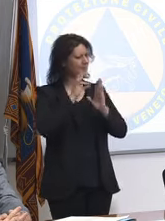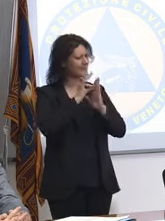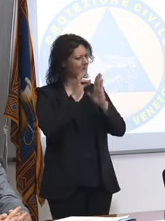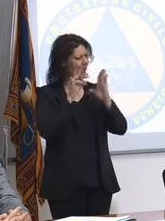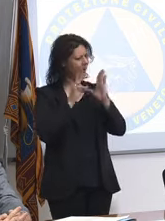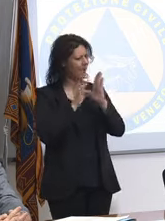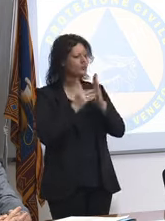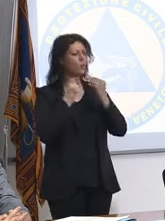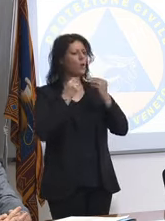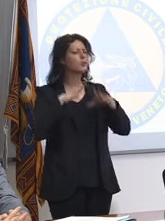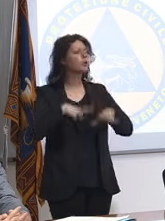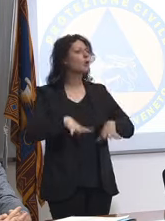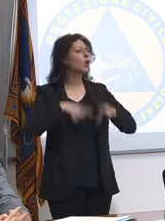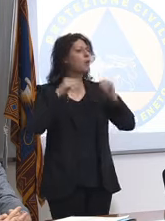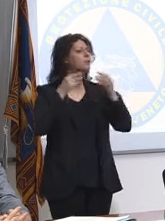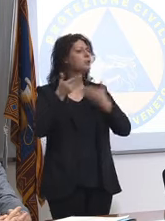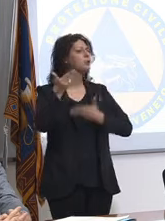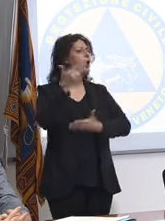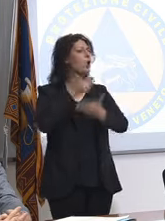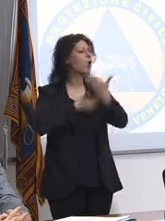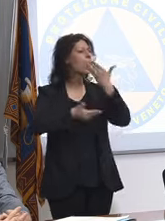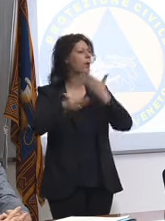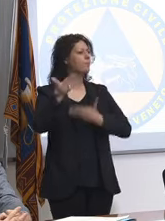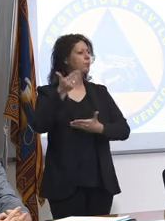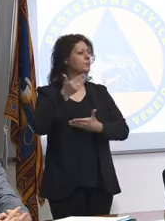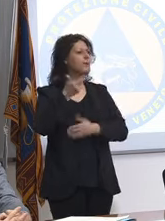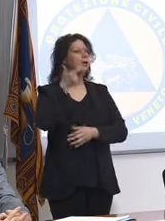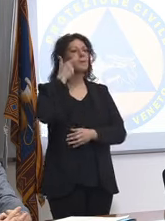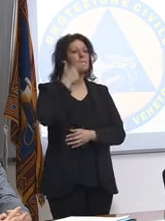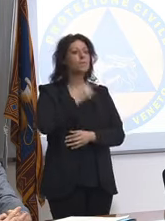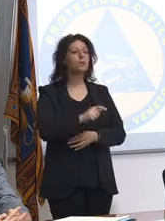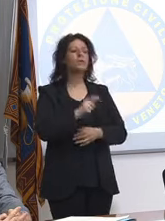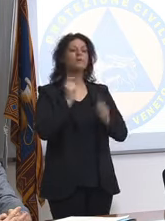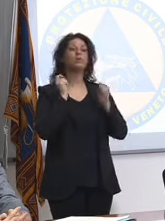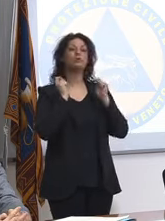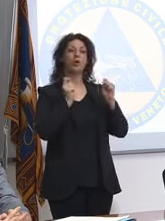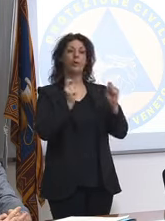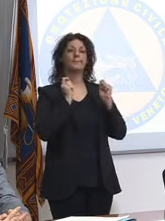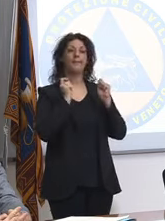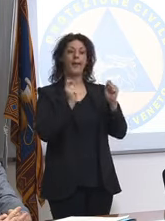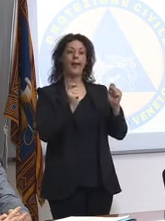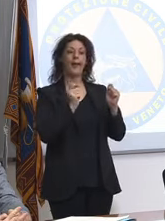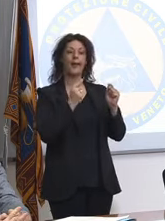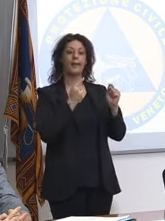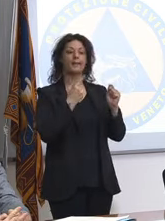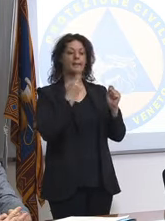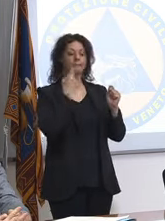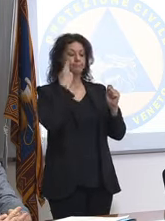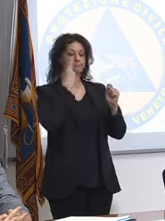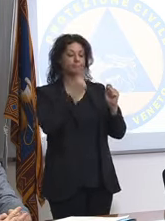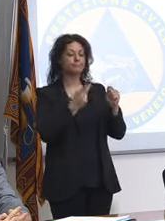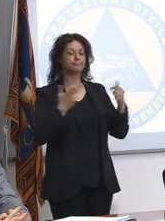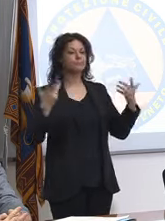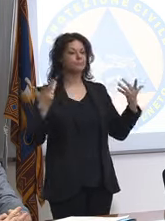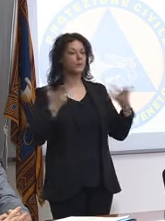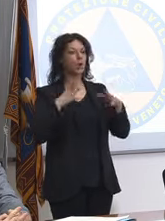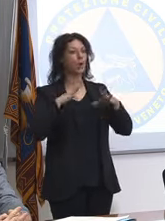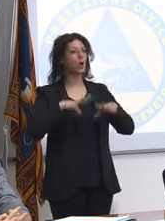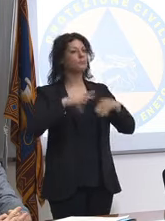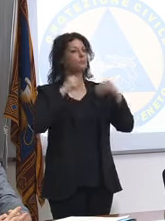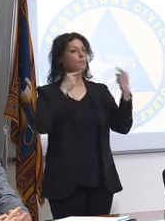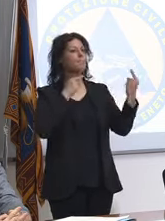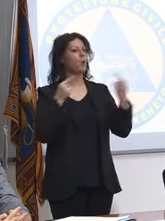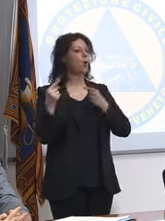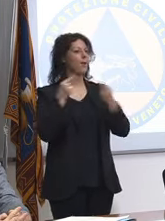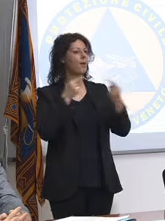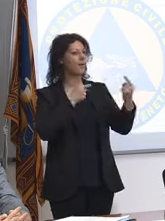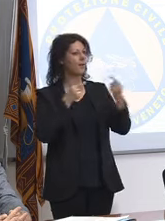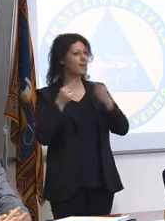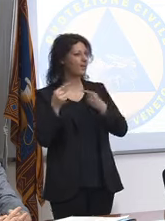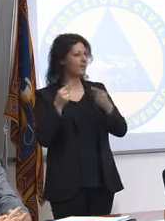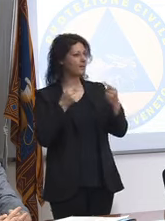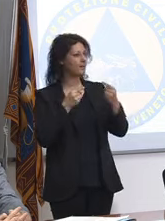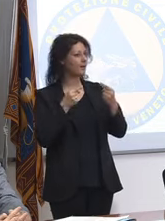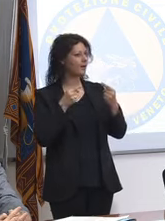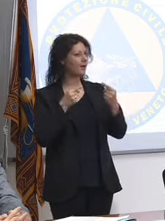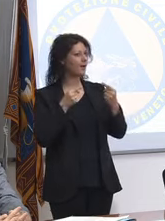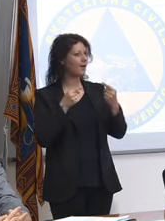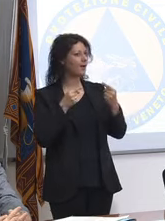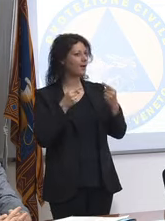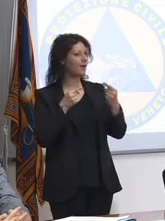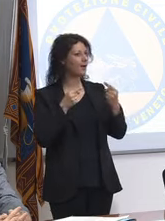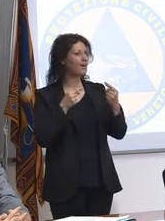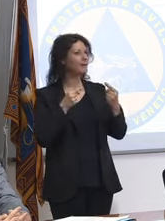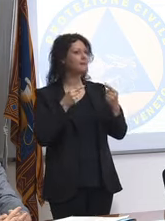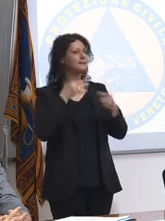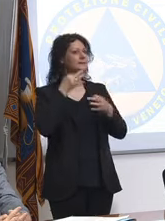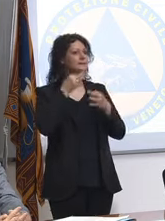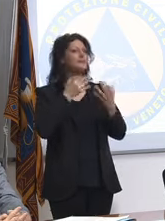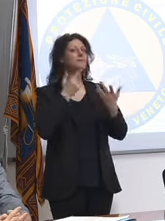questa collaborazione, perché i giornali hanno dato conto in precedenza di una polemica che era nata quando il professor Crisanti aveva